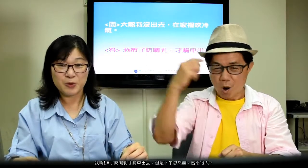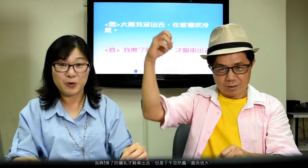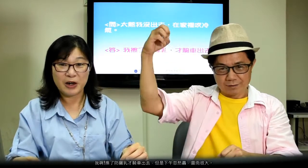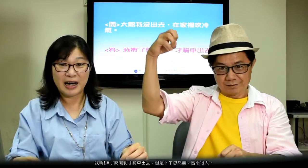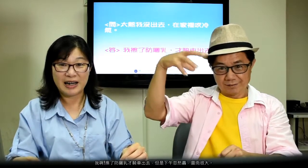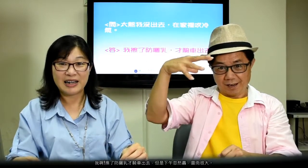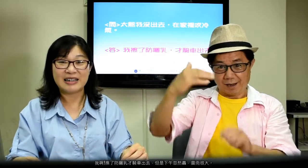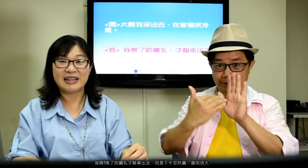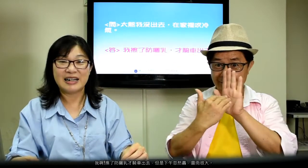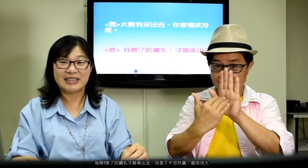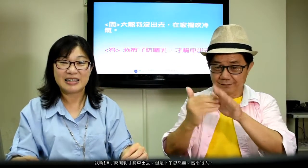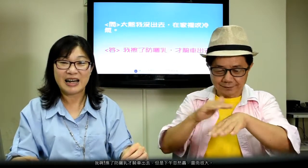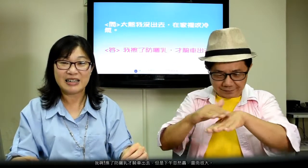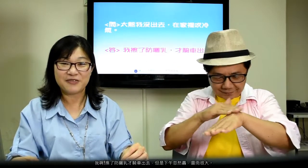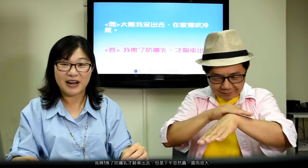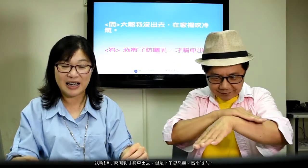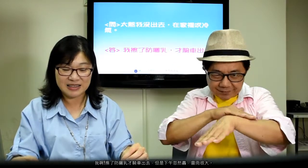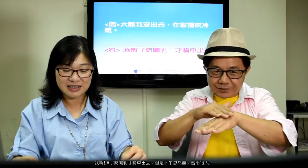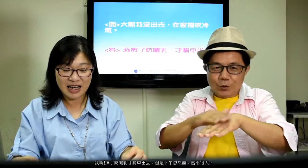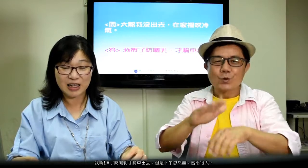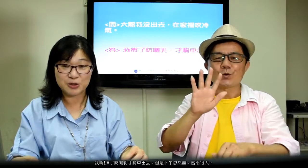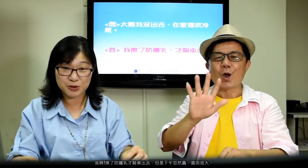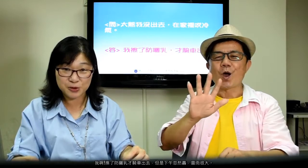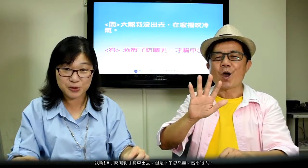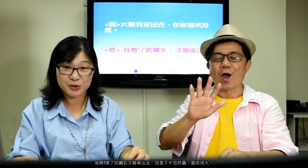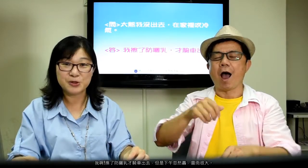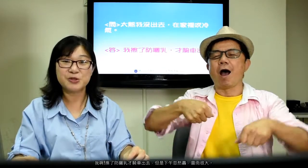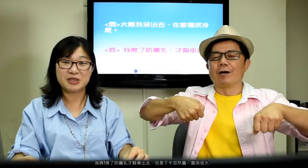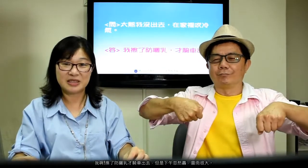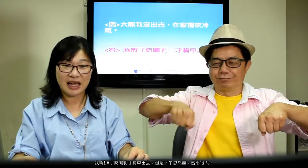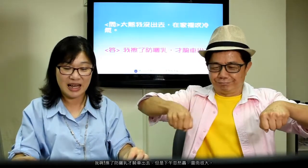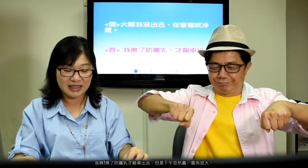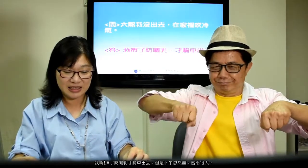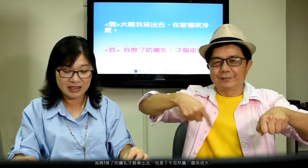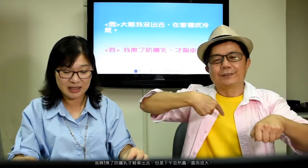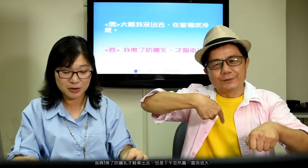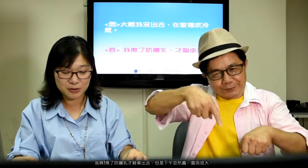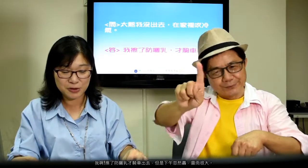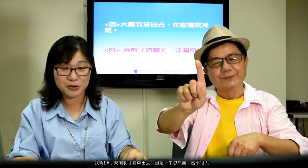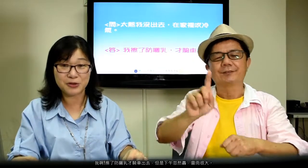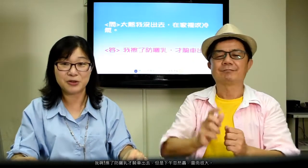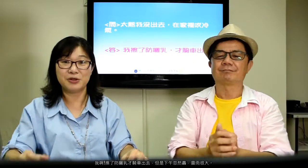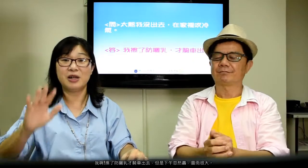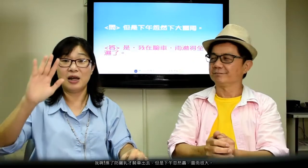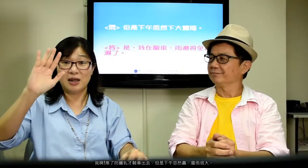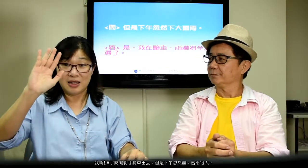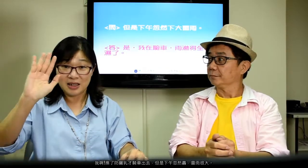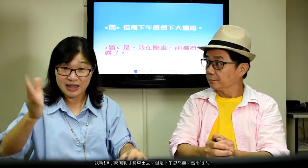我啊，擦了防晒乳才骑车出去。